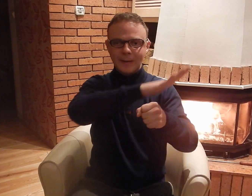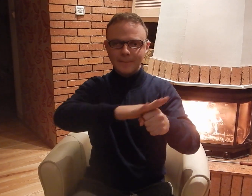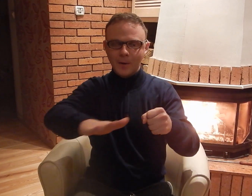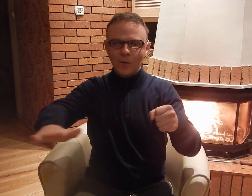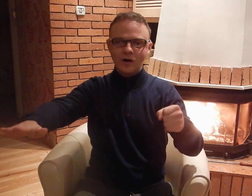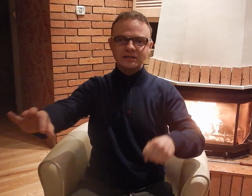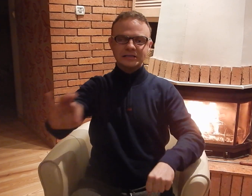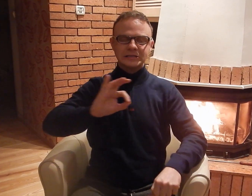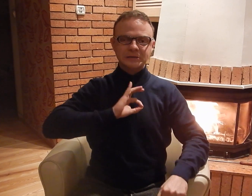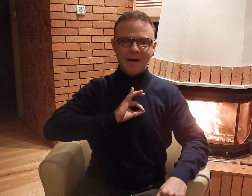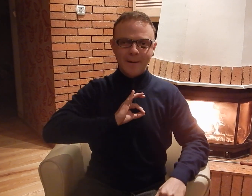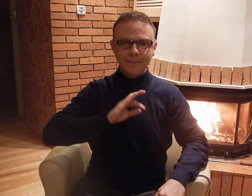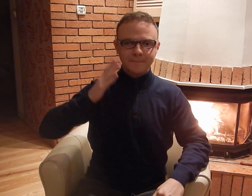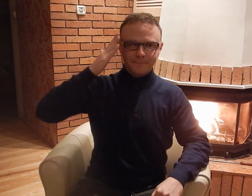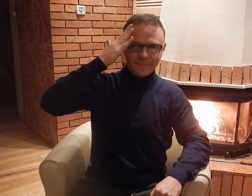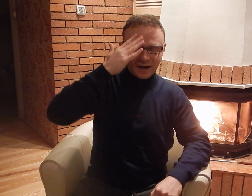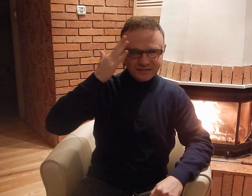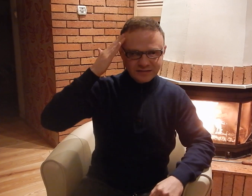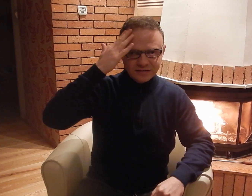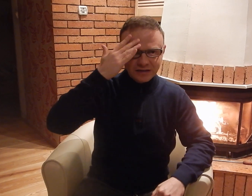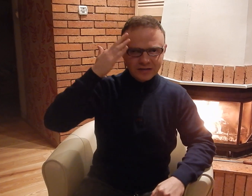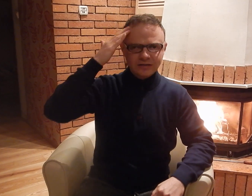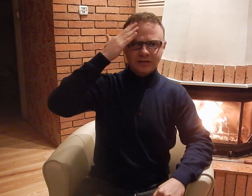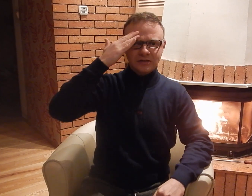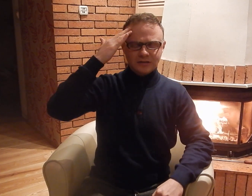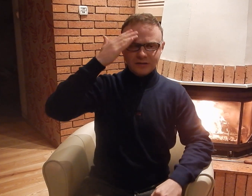mogłem zrealizować swoje marzenia.